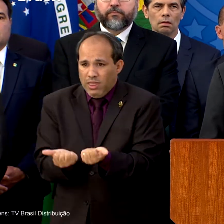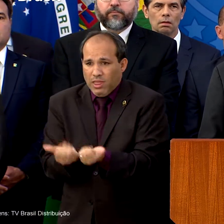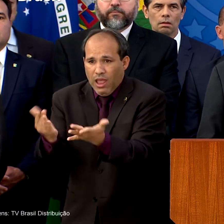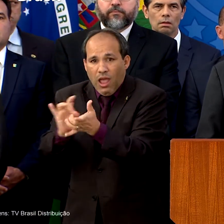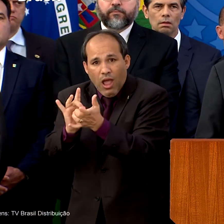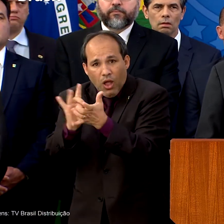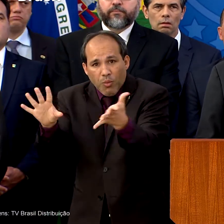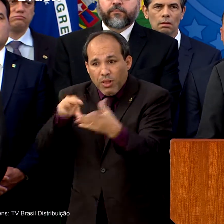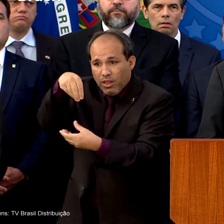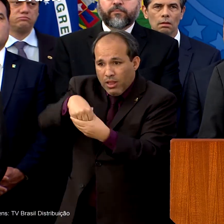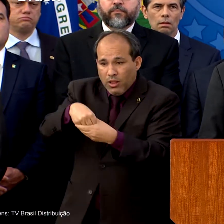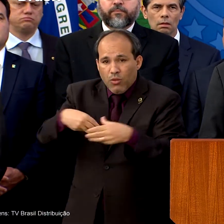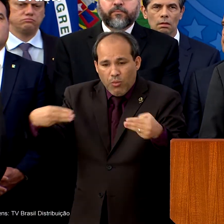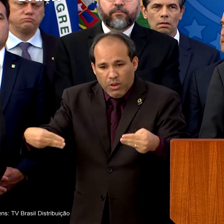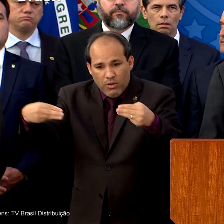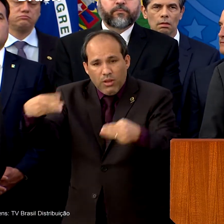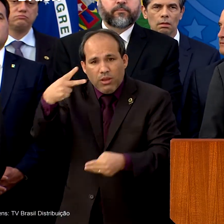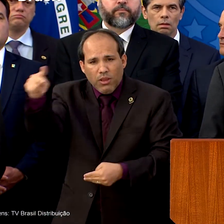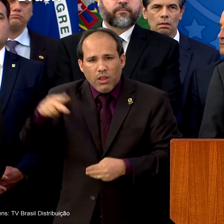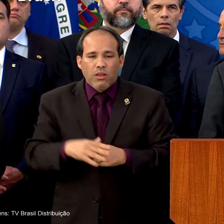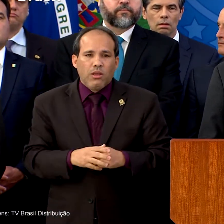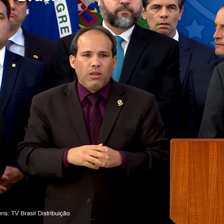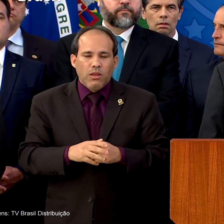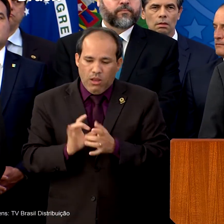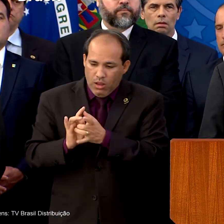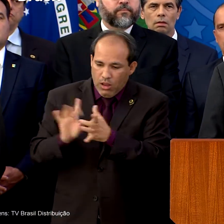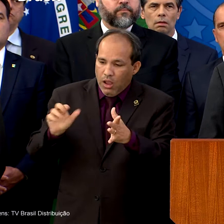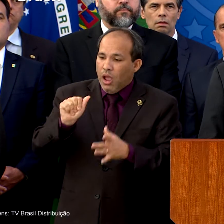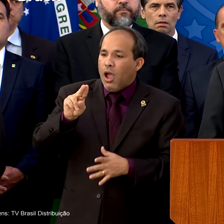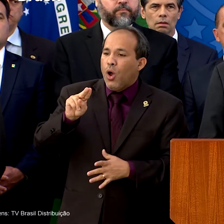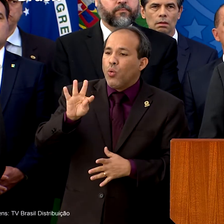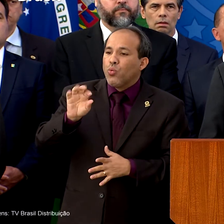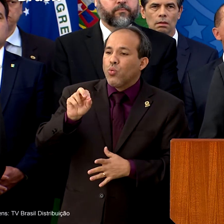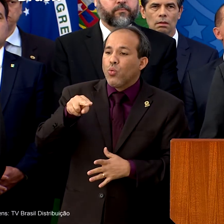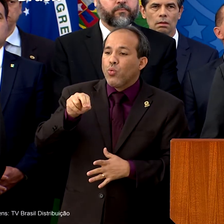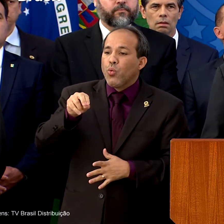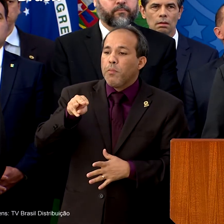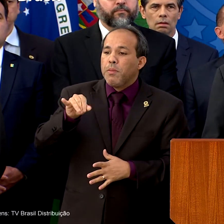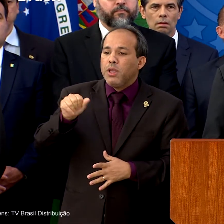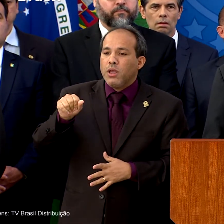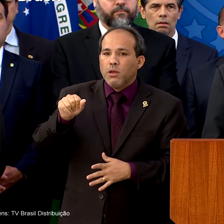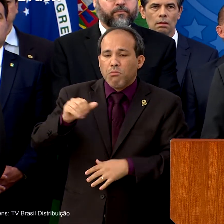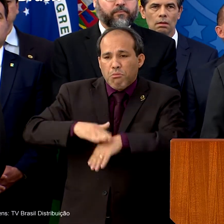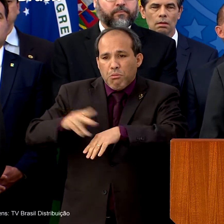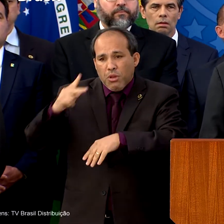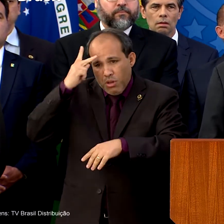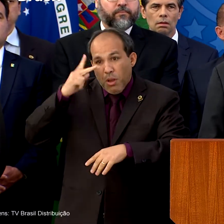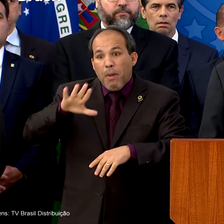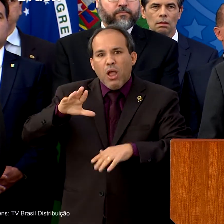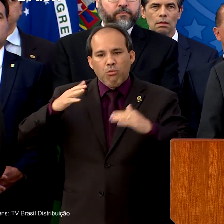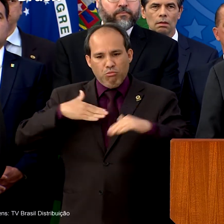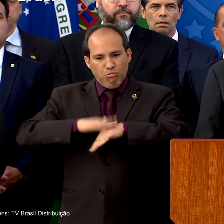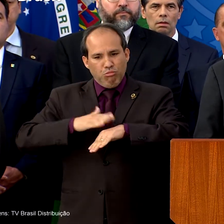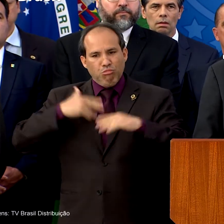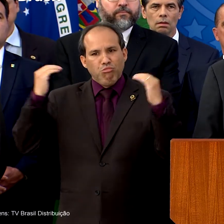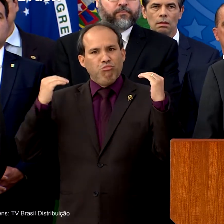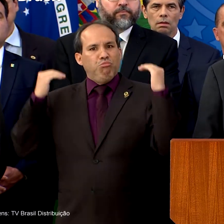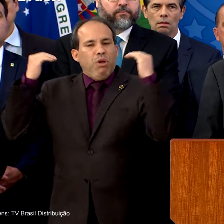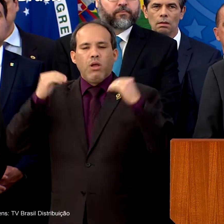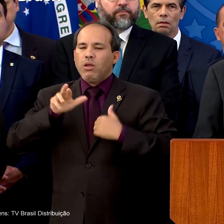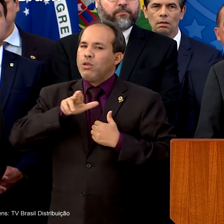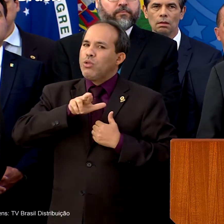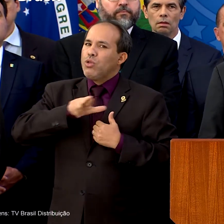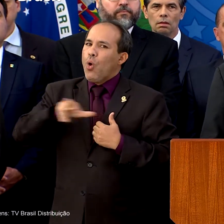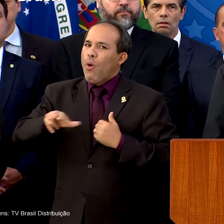e no seu ministério a autonomia não é sinal de soberania olá a todos